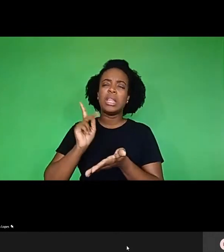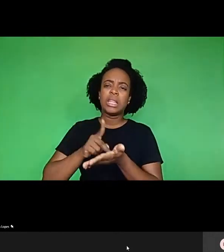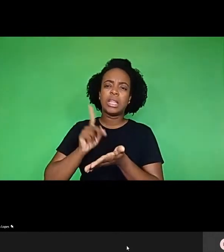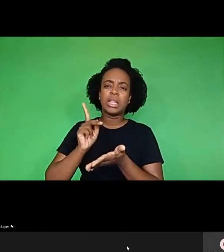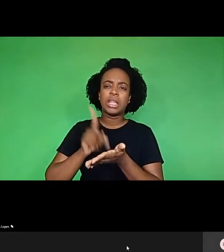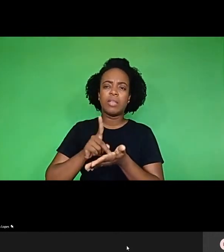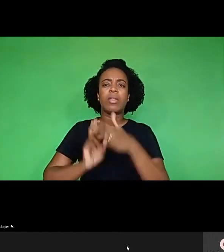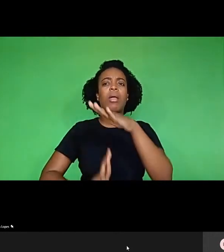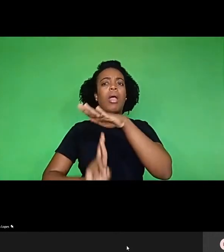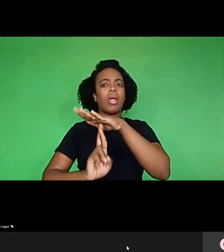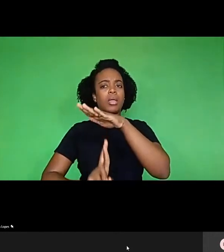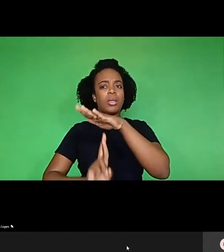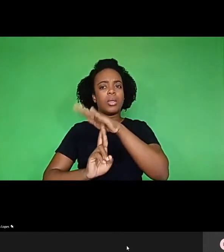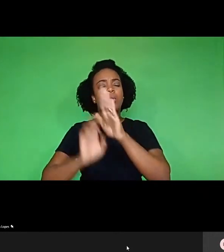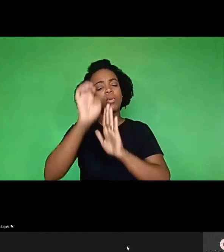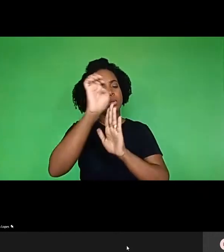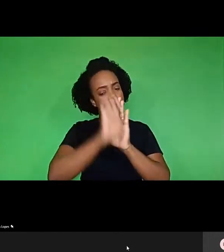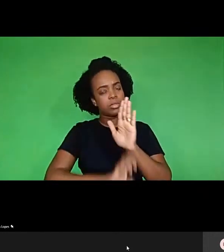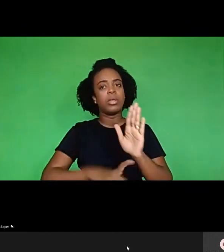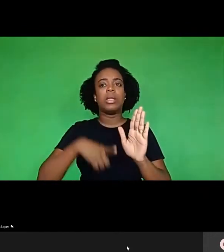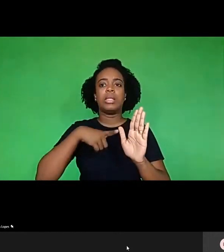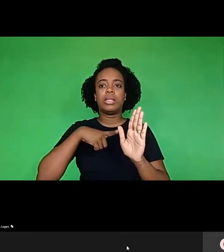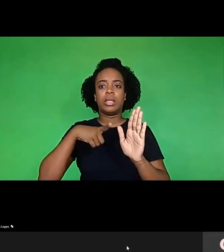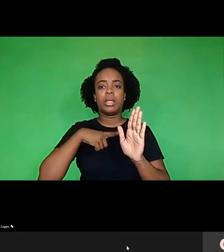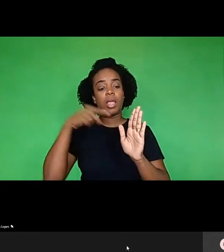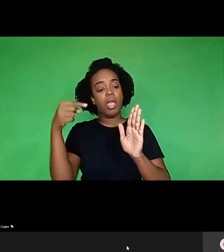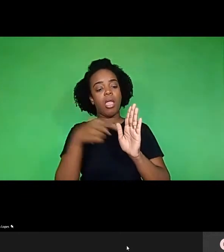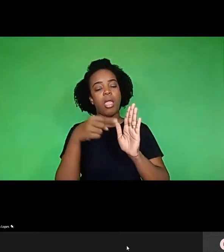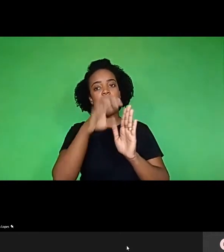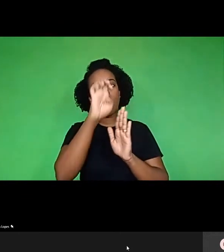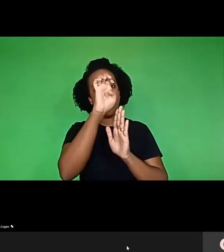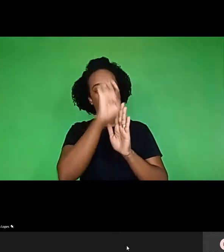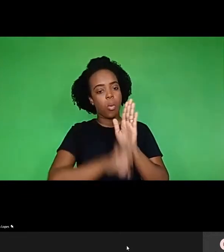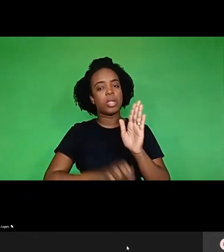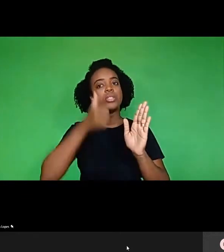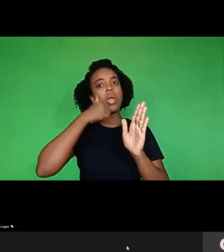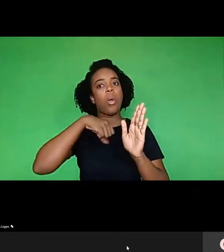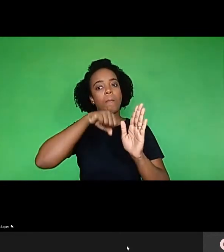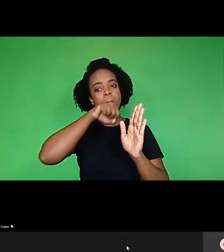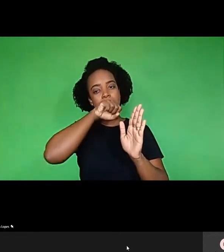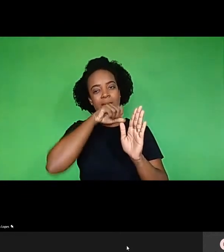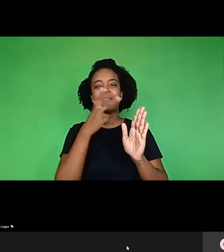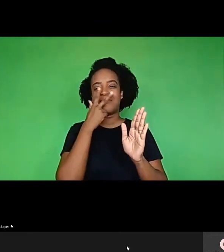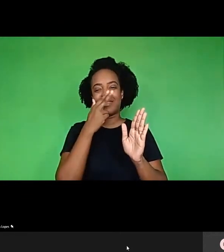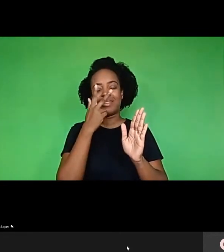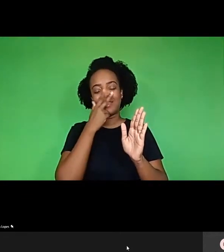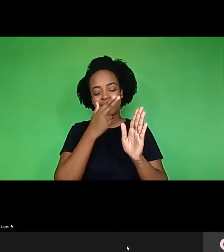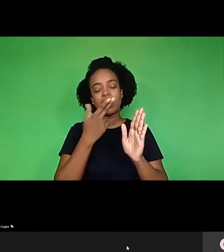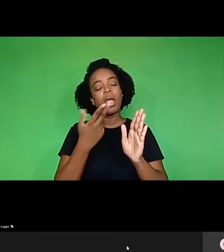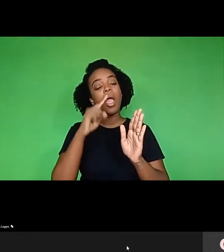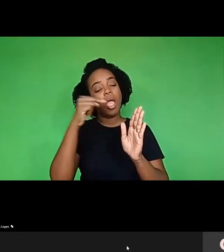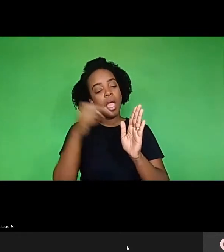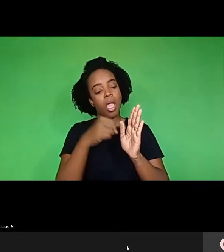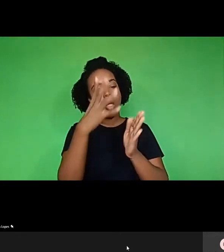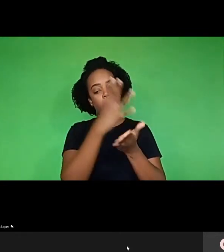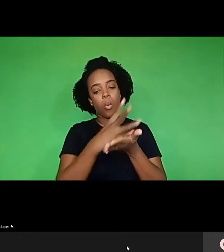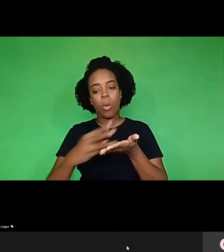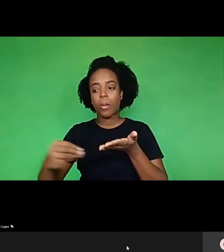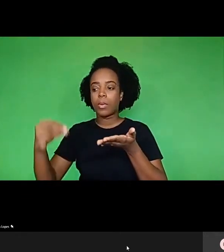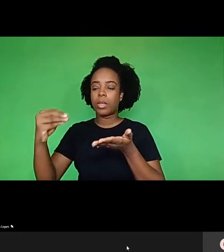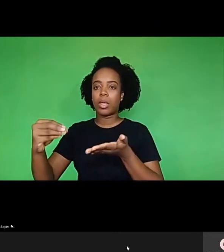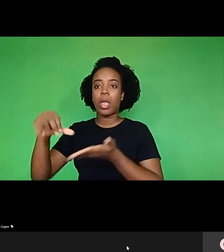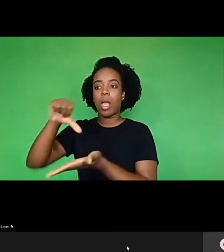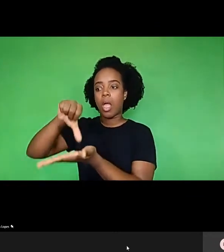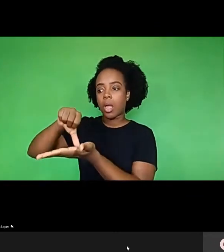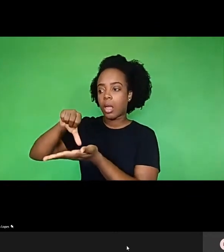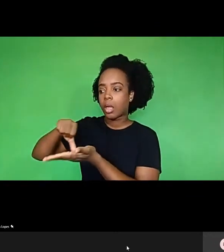já está disponível, que a gente chamou de edital mãe. A partir desse edital, os campos vão construir, né, as